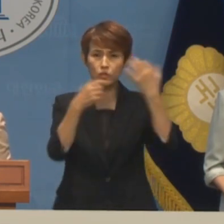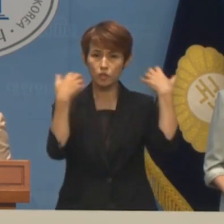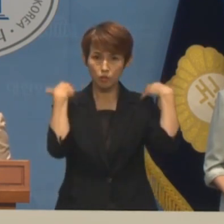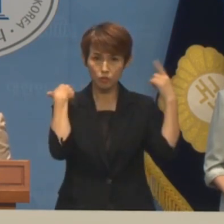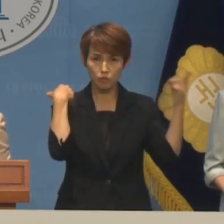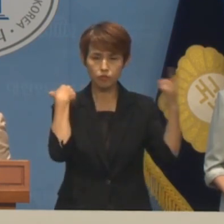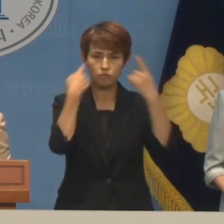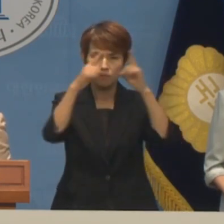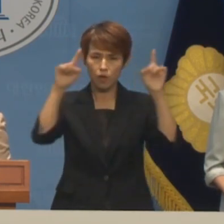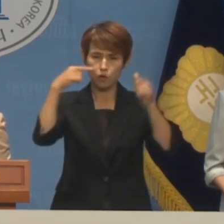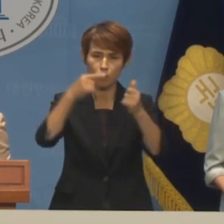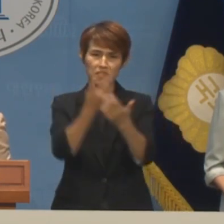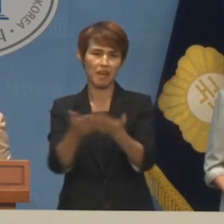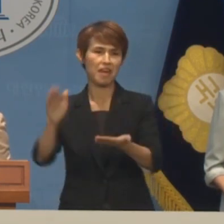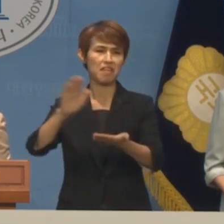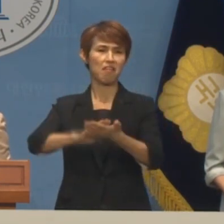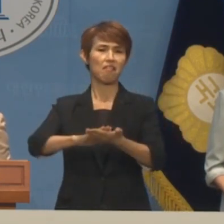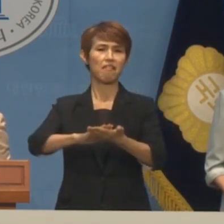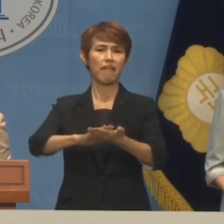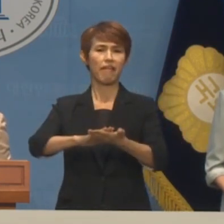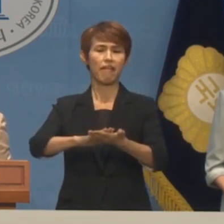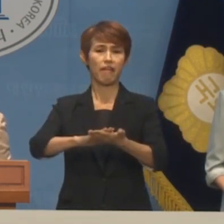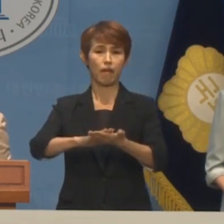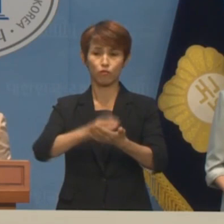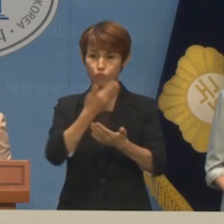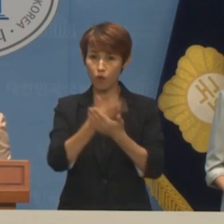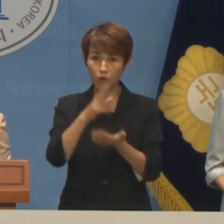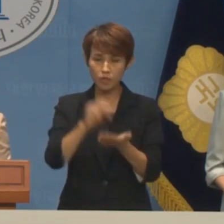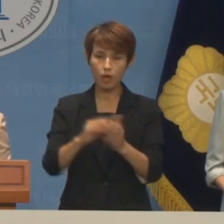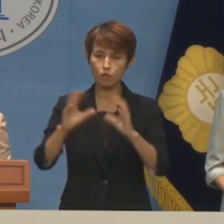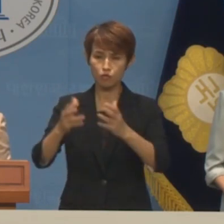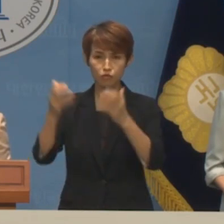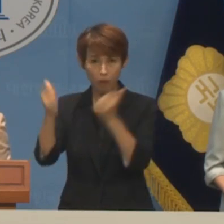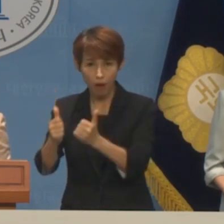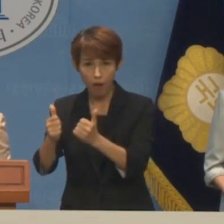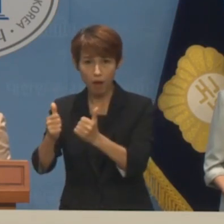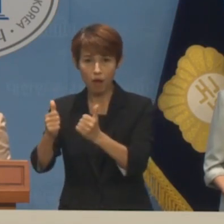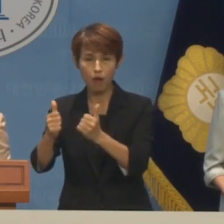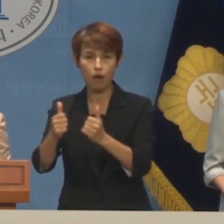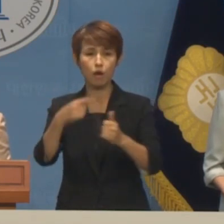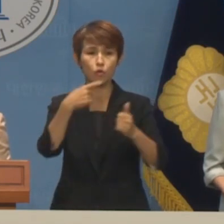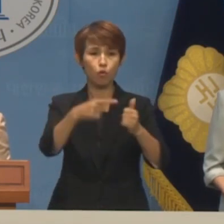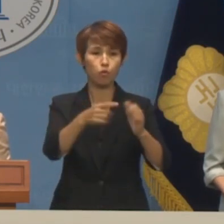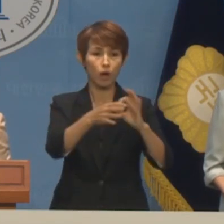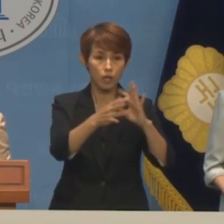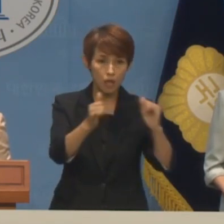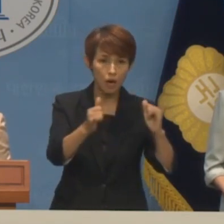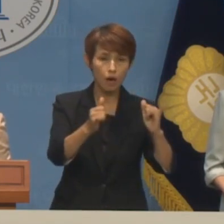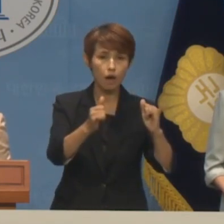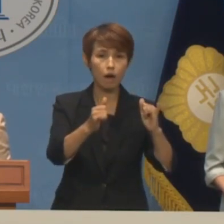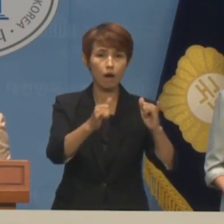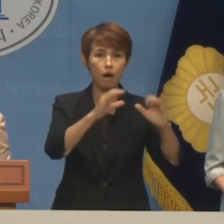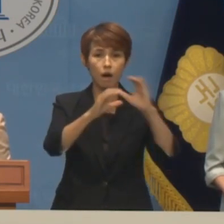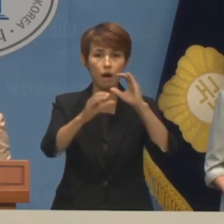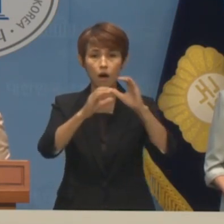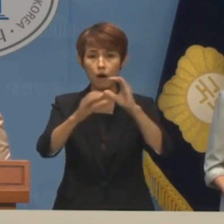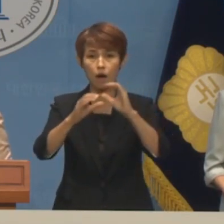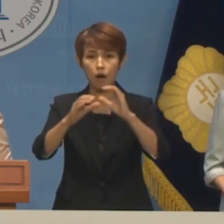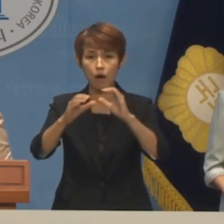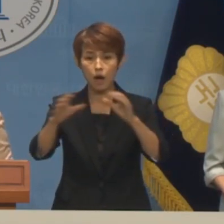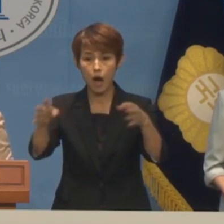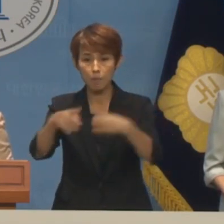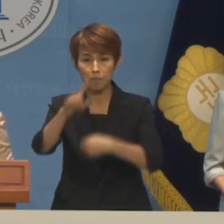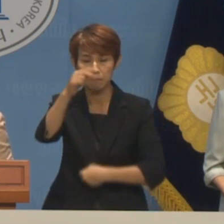정부는 고등교육 개혁이라는 중차대한 문제를 국회는 물론 교육 관계자 및 학교 구성원과 논의와 합의의